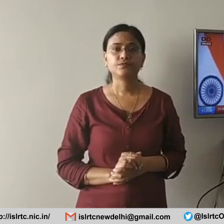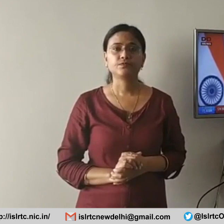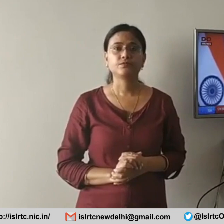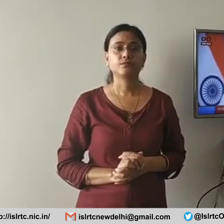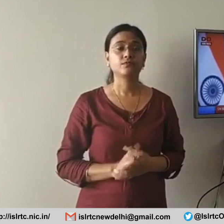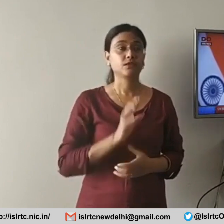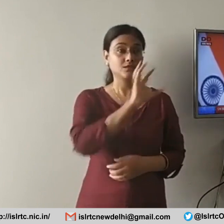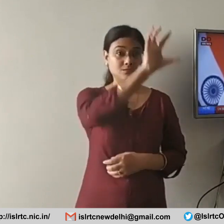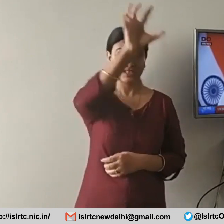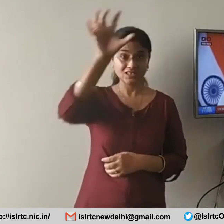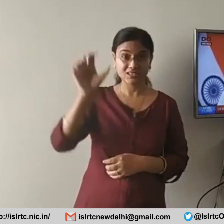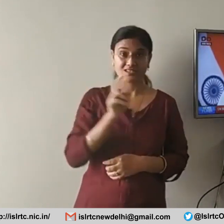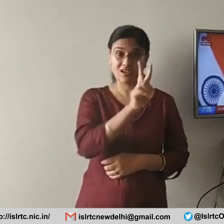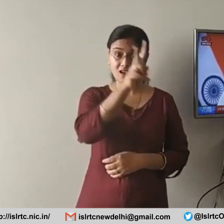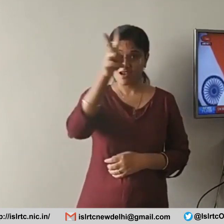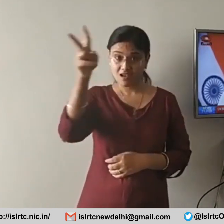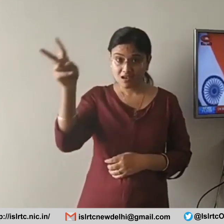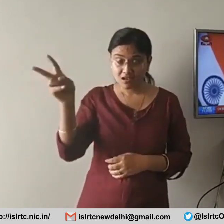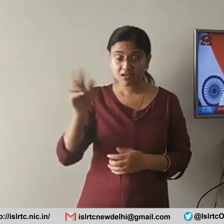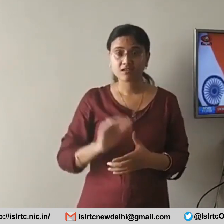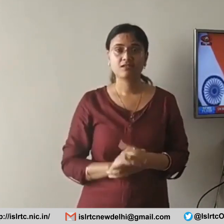अन्य देशों के मुकाबले